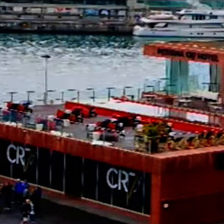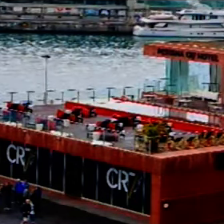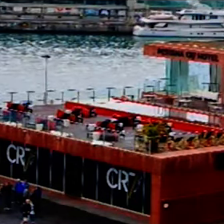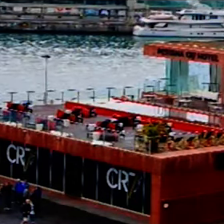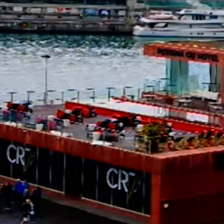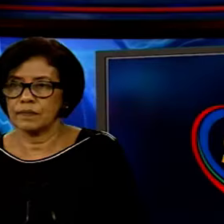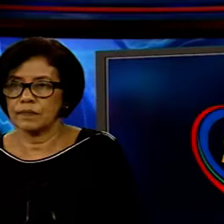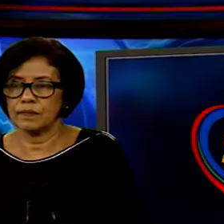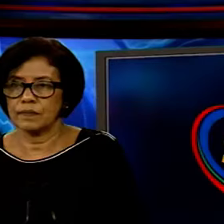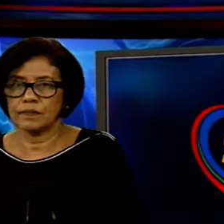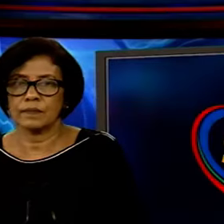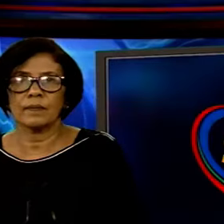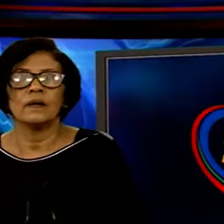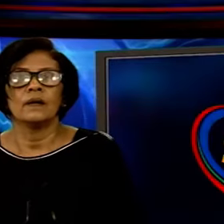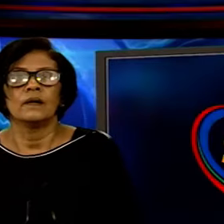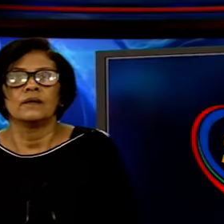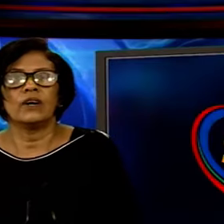pareille.